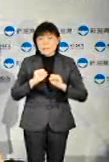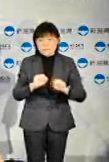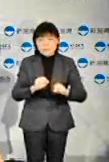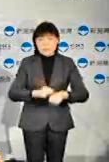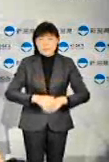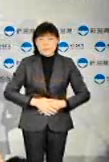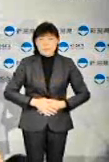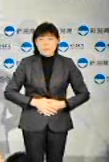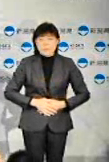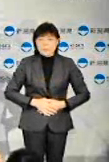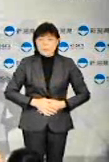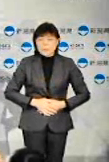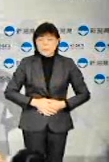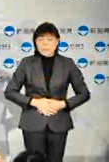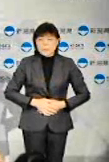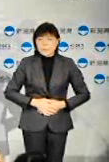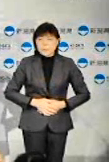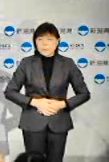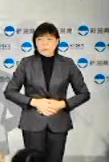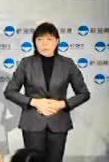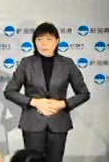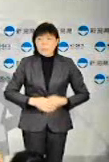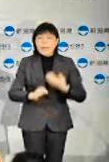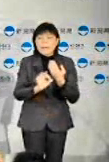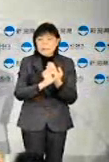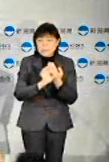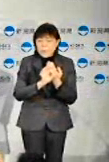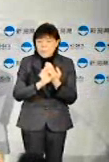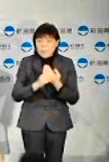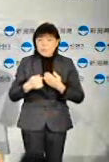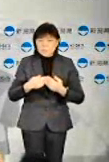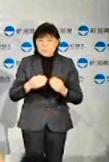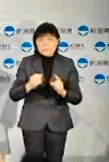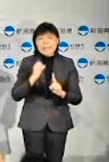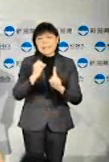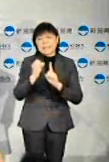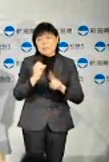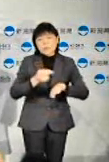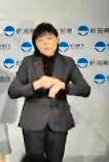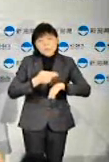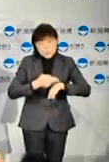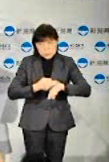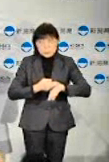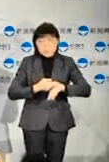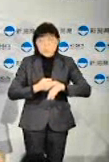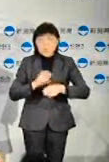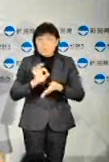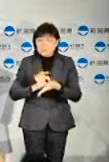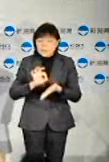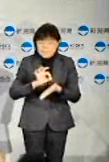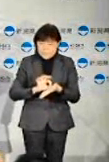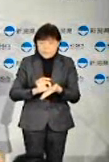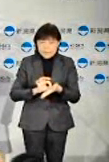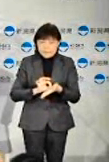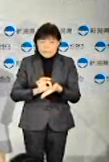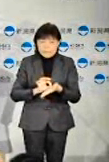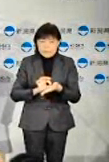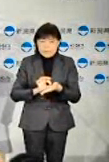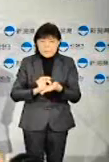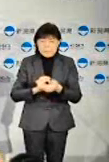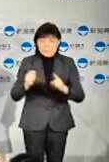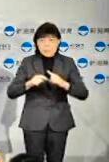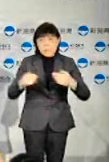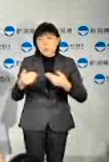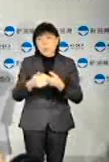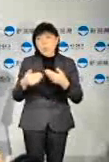、またそうした例えば進んだデジタル技術を持って、そして公共交通のその例えばマースの